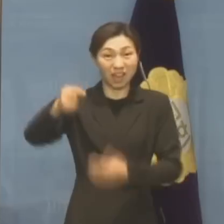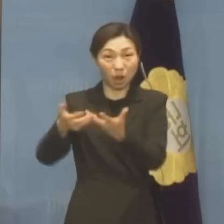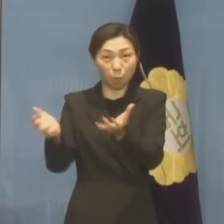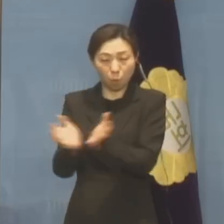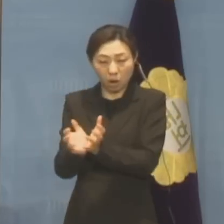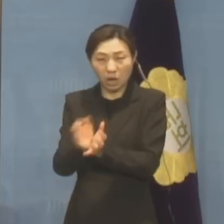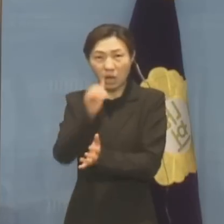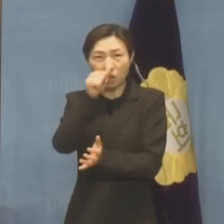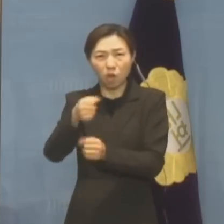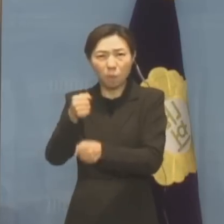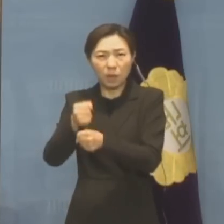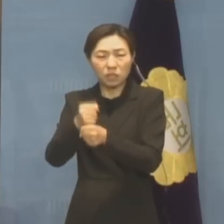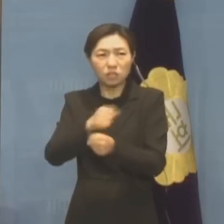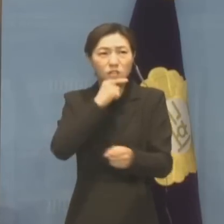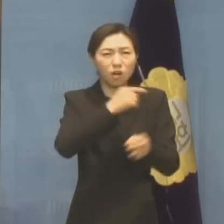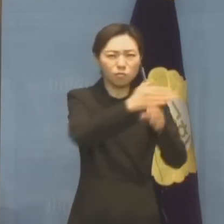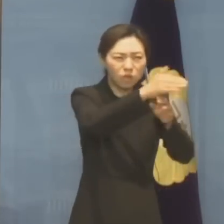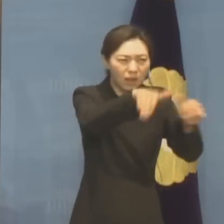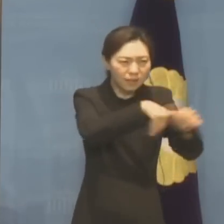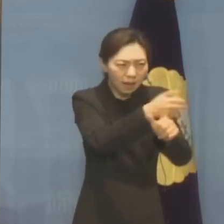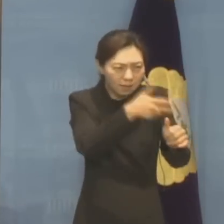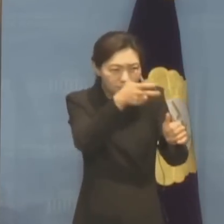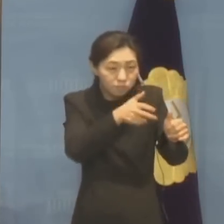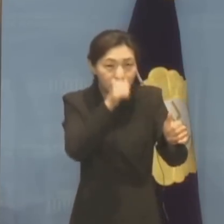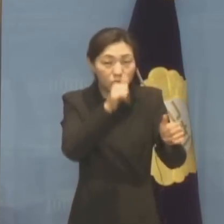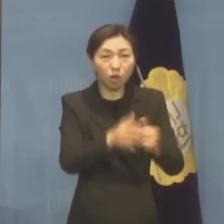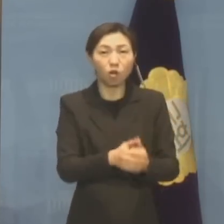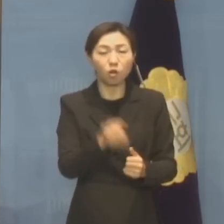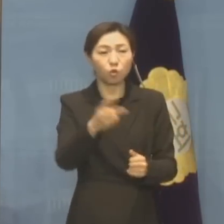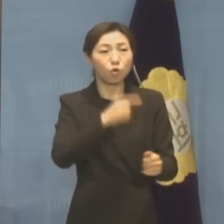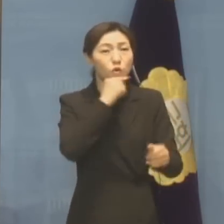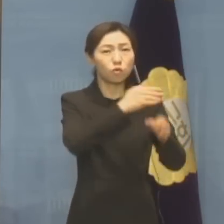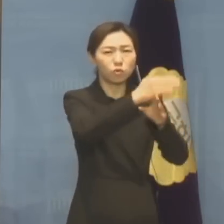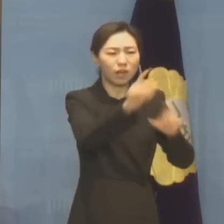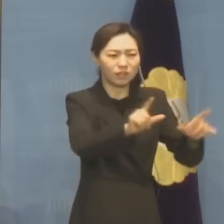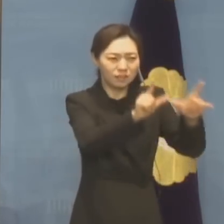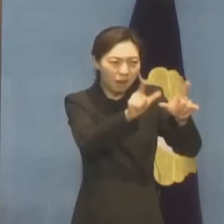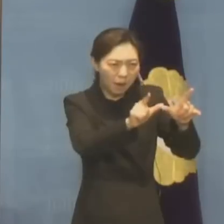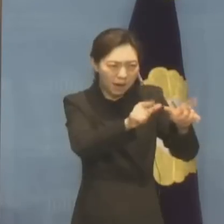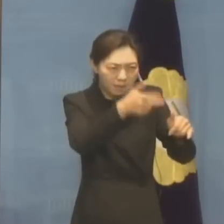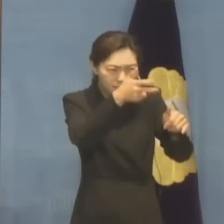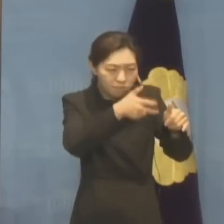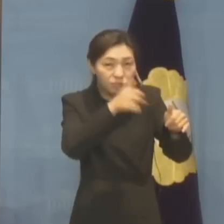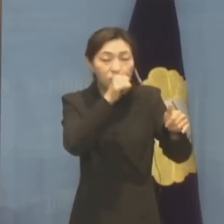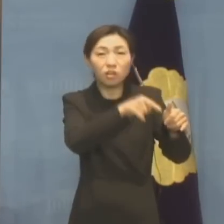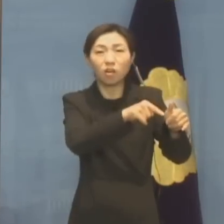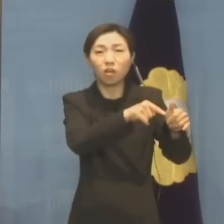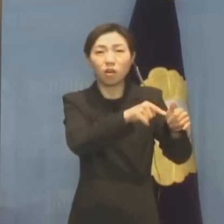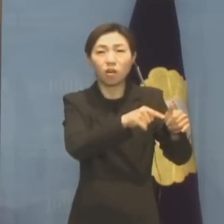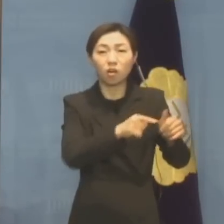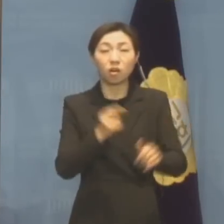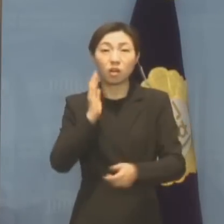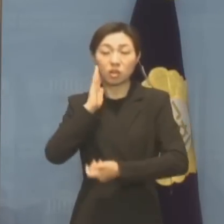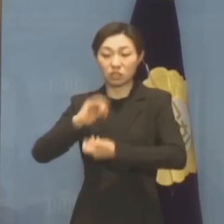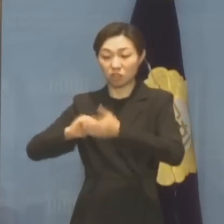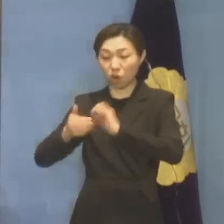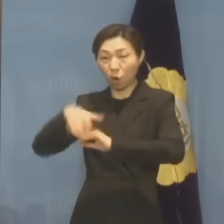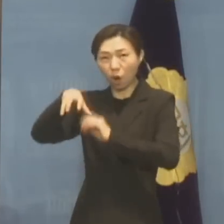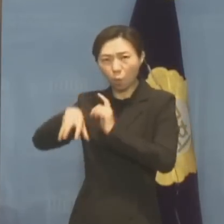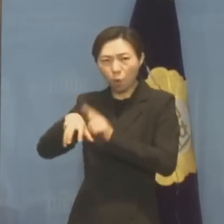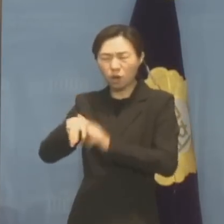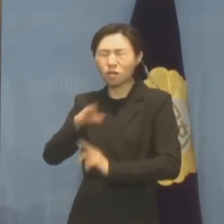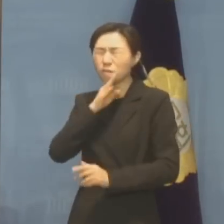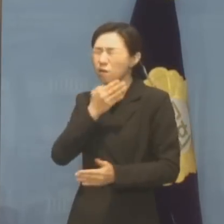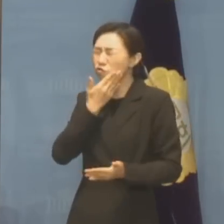동향첩보, 국정원이 작성한 북한 주민생활실태자료, 청와대 회의 등에서 배포한